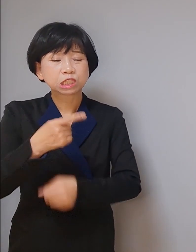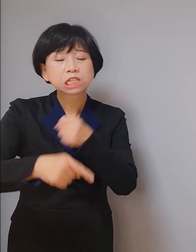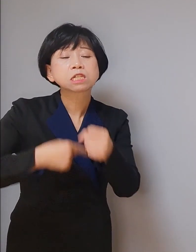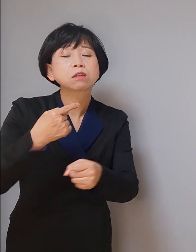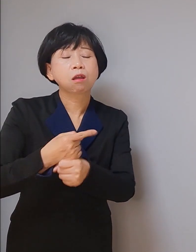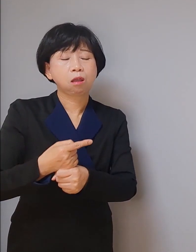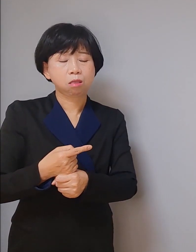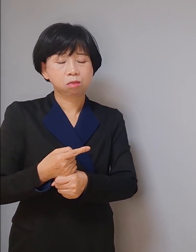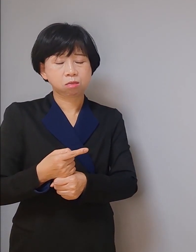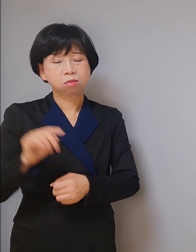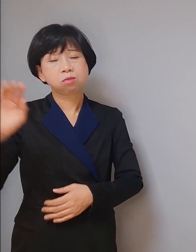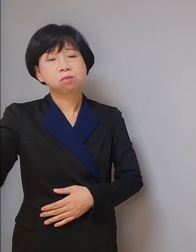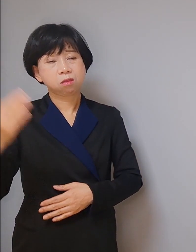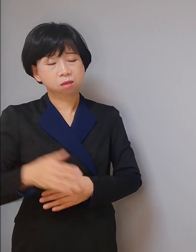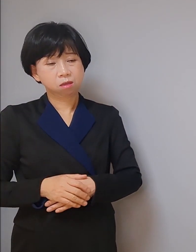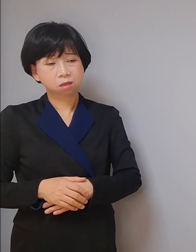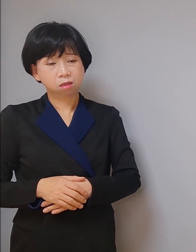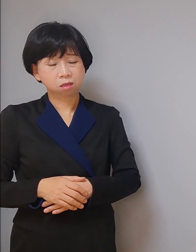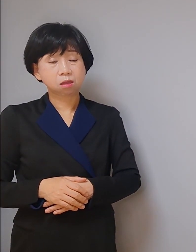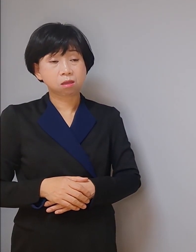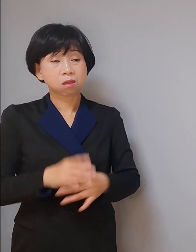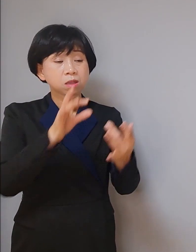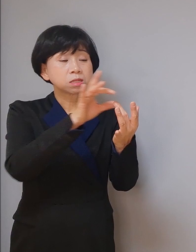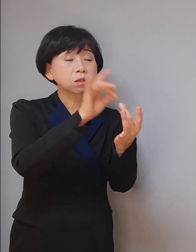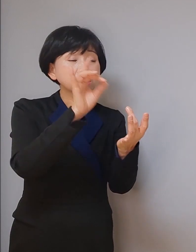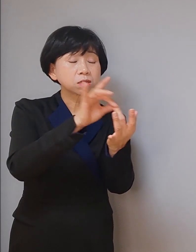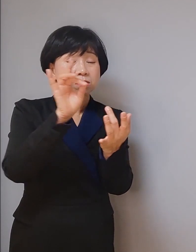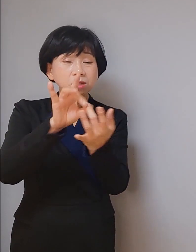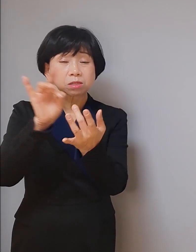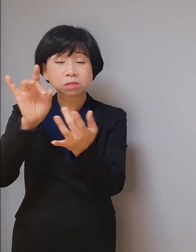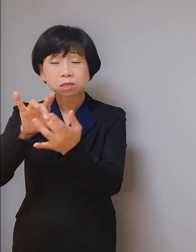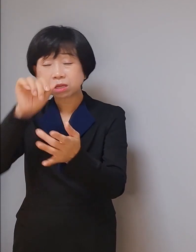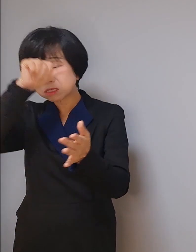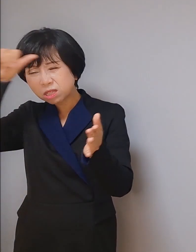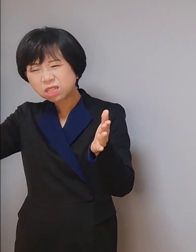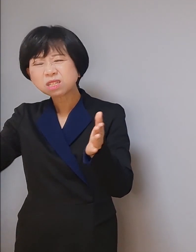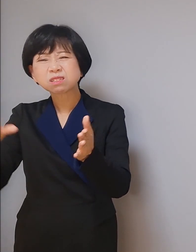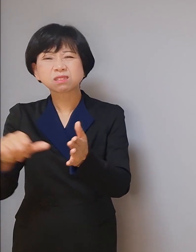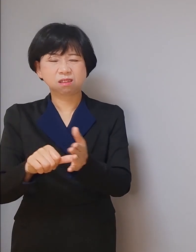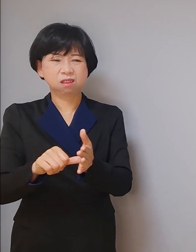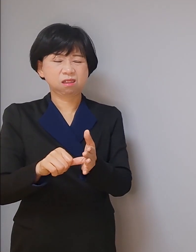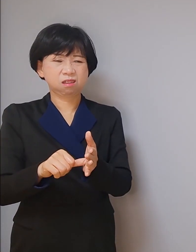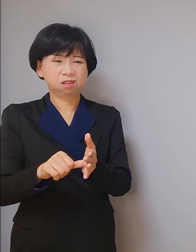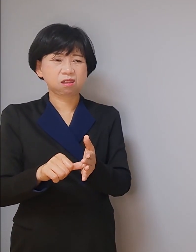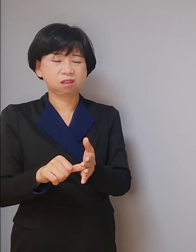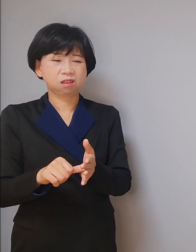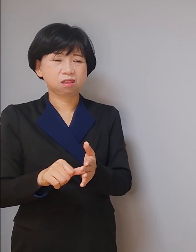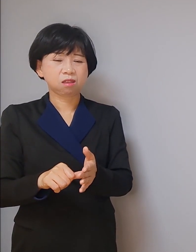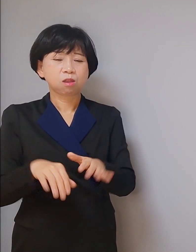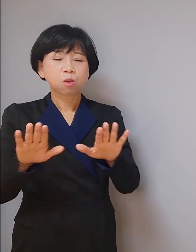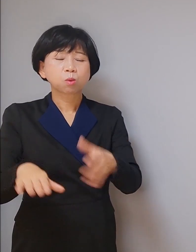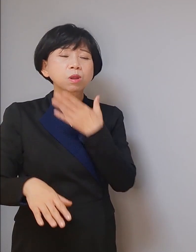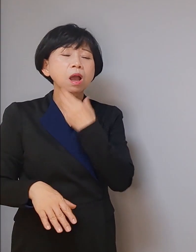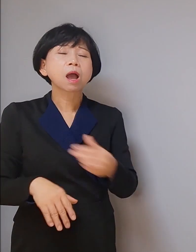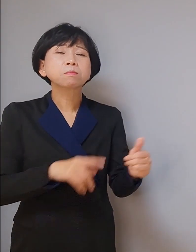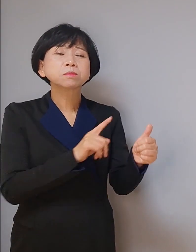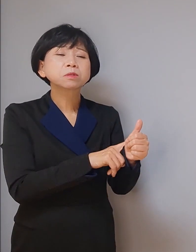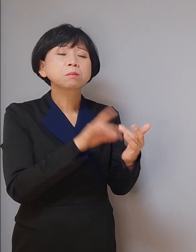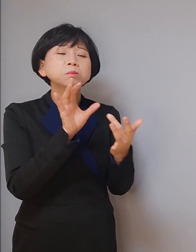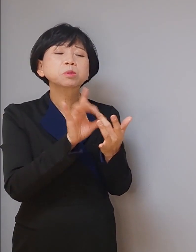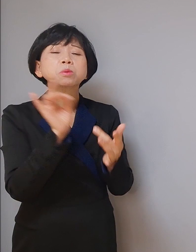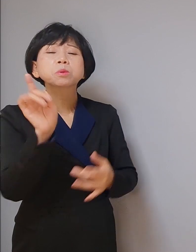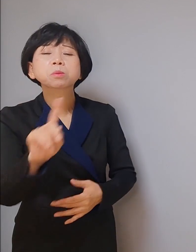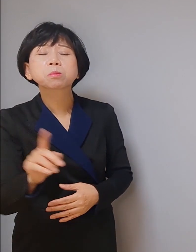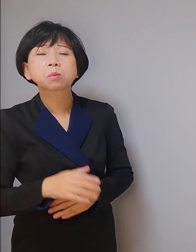이어지고 이어져서 인생이라는 하나의 작품이 만들어지겠죠. 오늘 아브라함은 어떤 선택을 할까요?